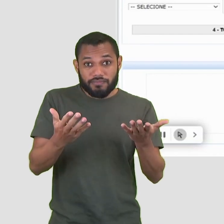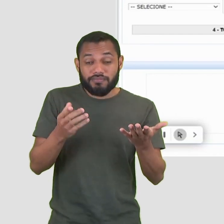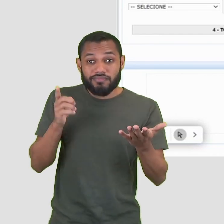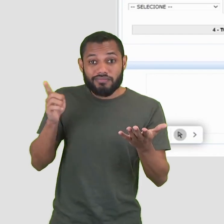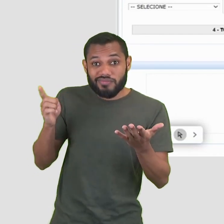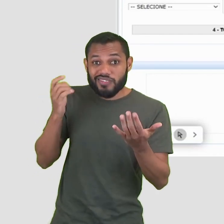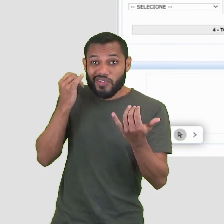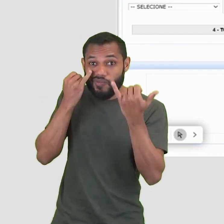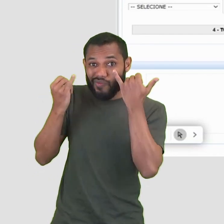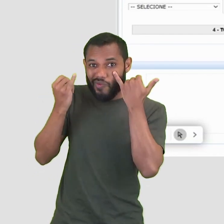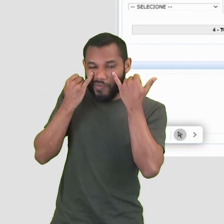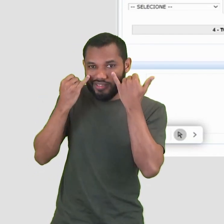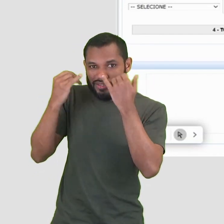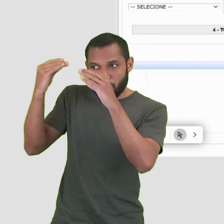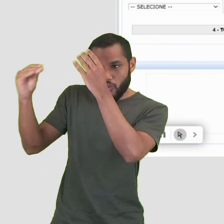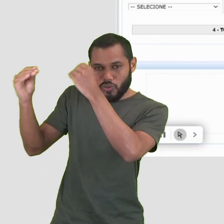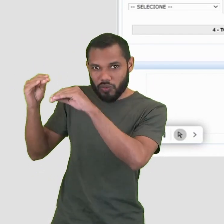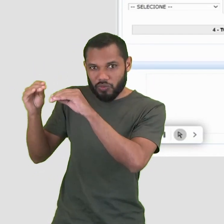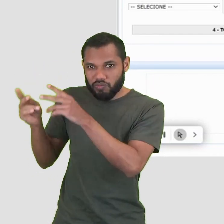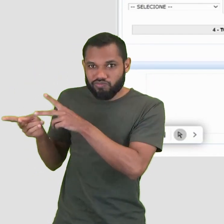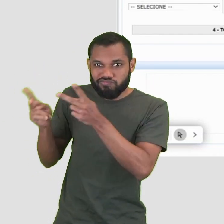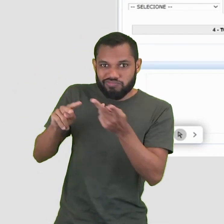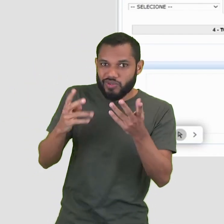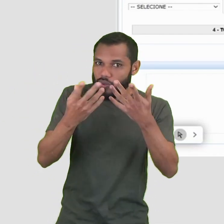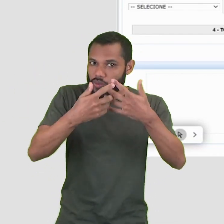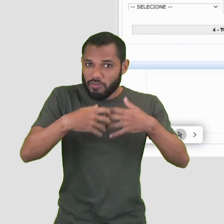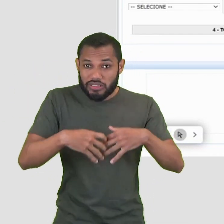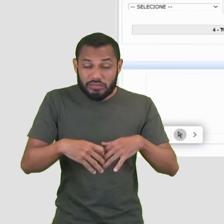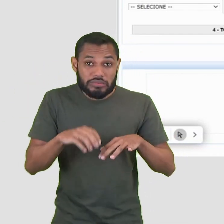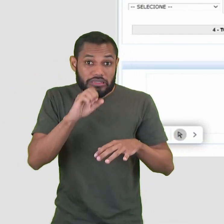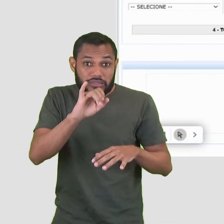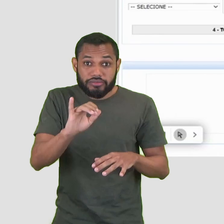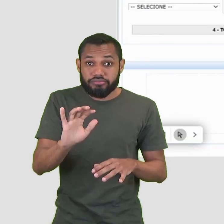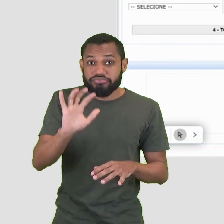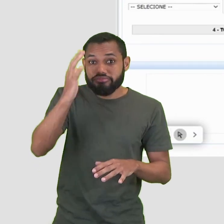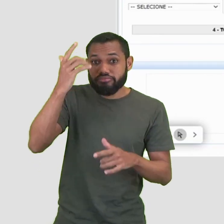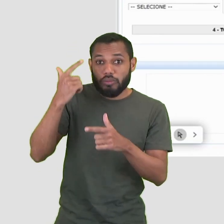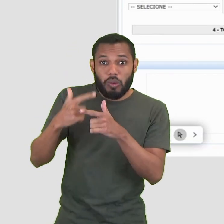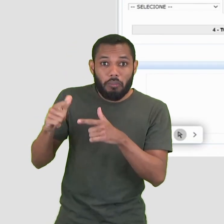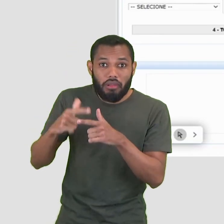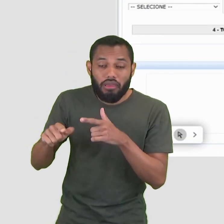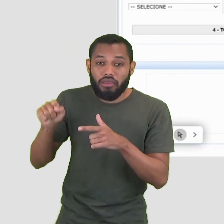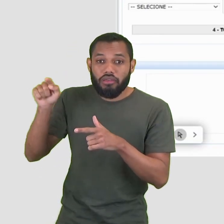que são lançadas no CIPAC. Então, se por um acaso, né, as informações